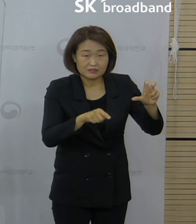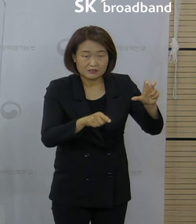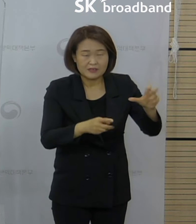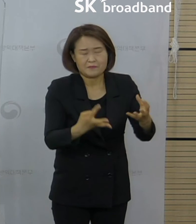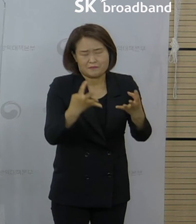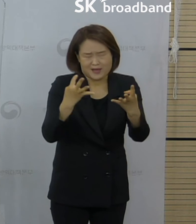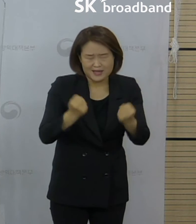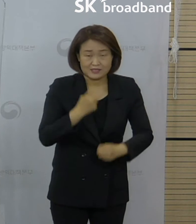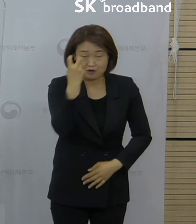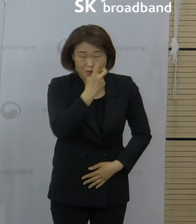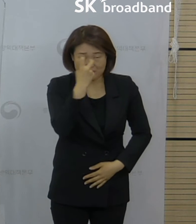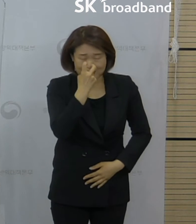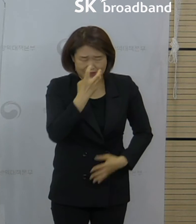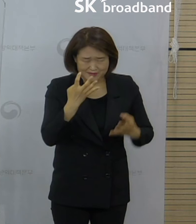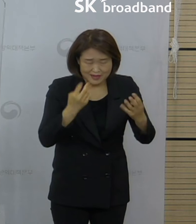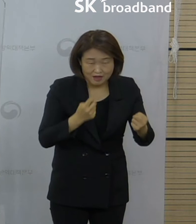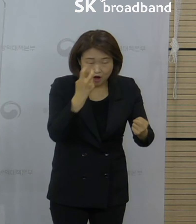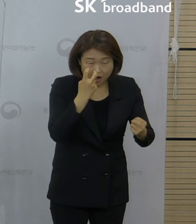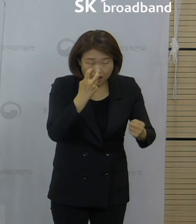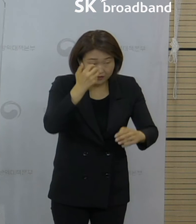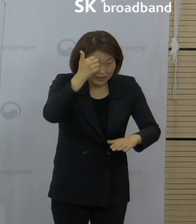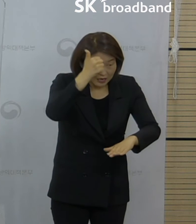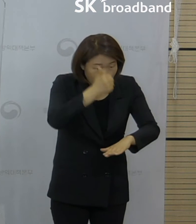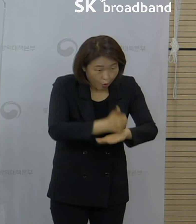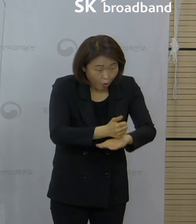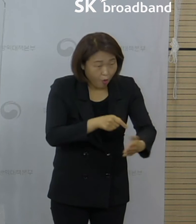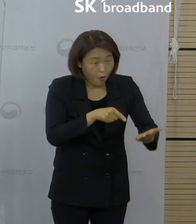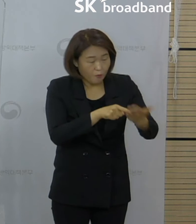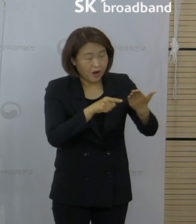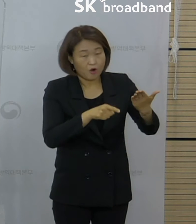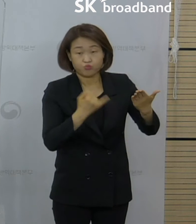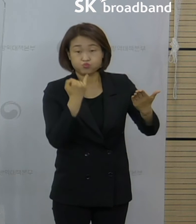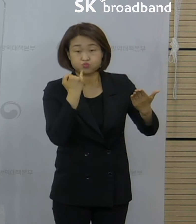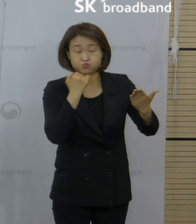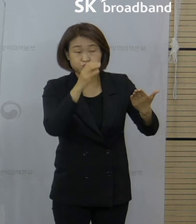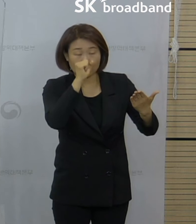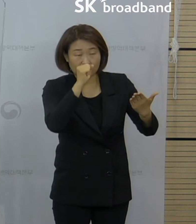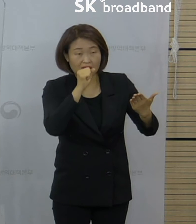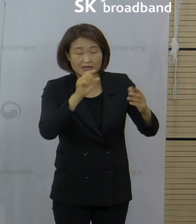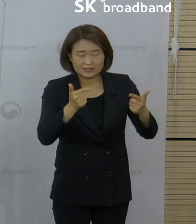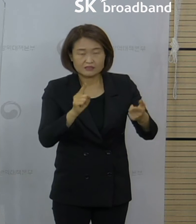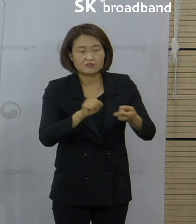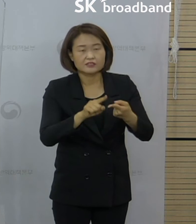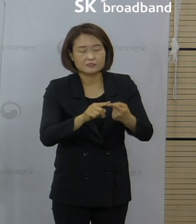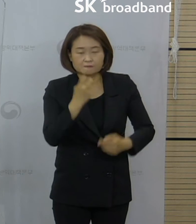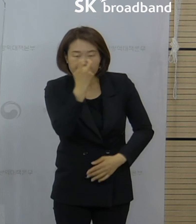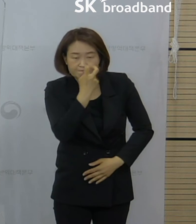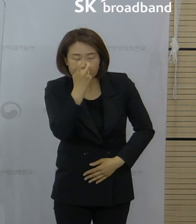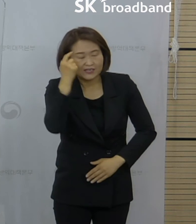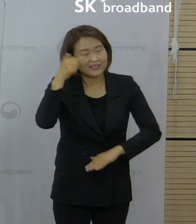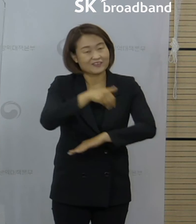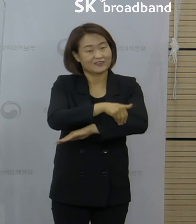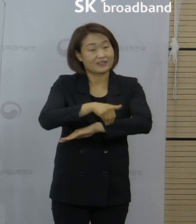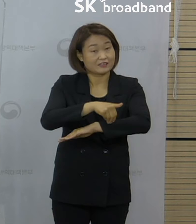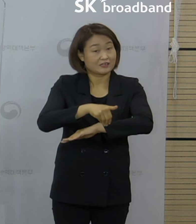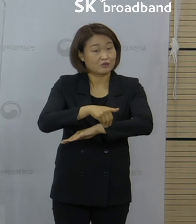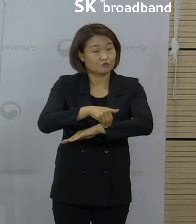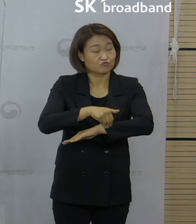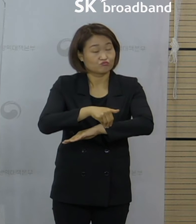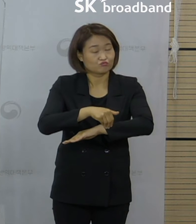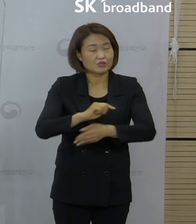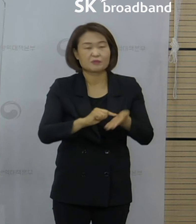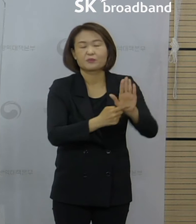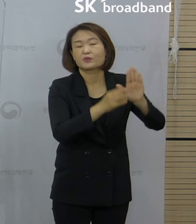올림으로써 정확하게 의미 있는 결과가 나타났는지를 지켜본다고 합니다. 미국의 경우